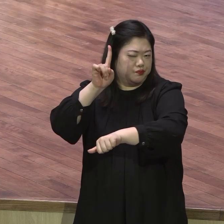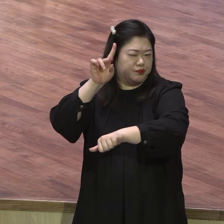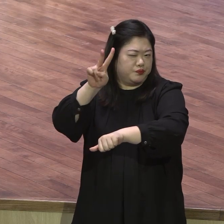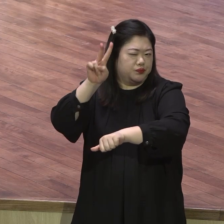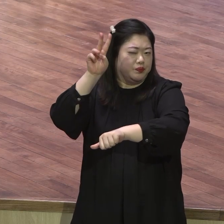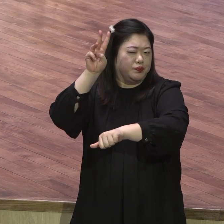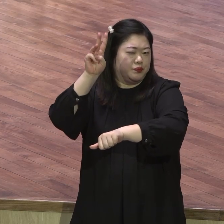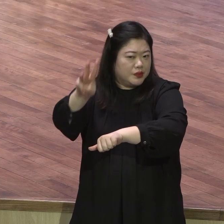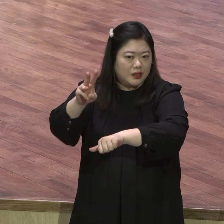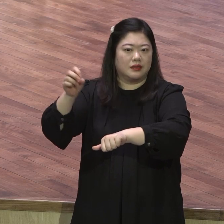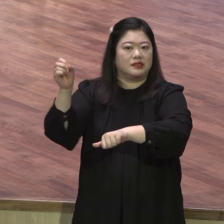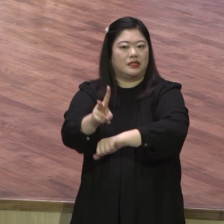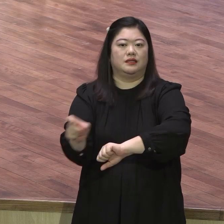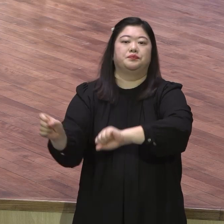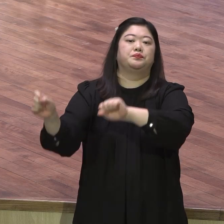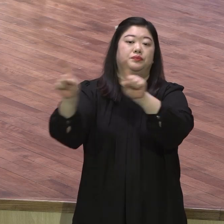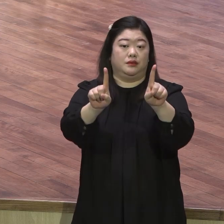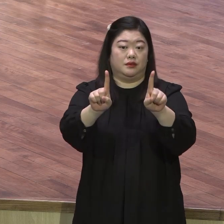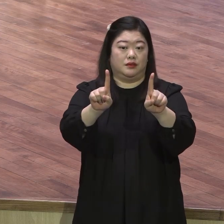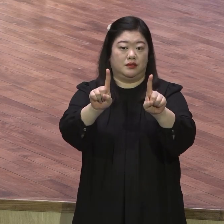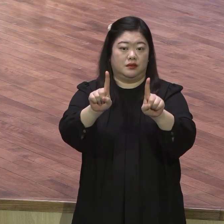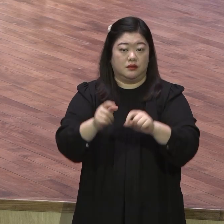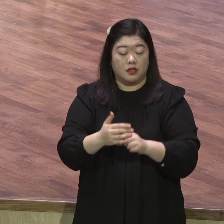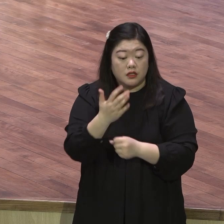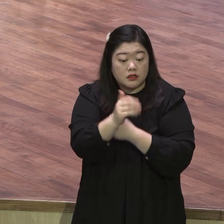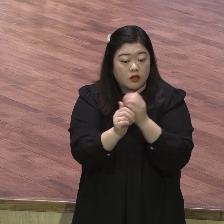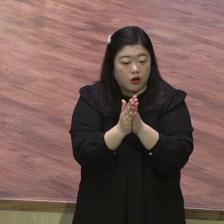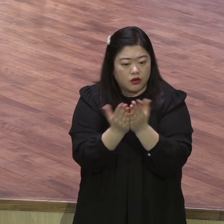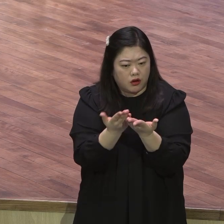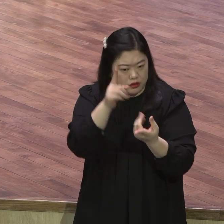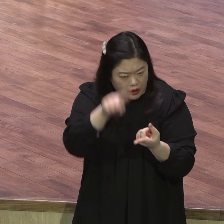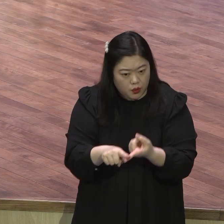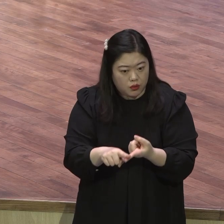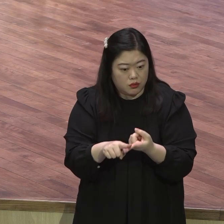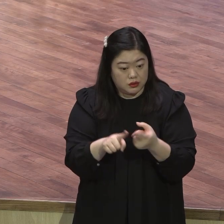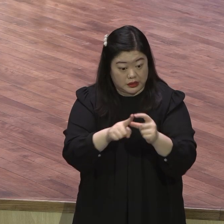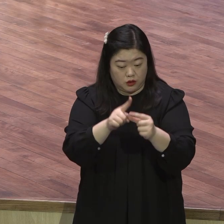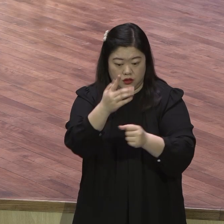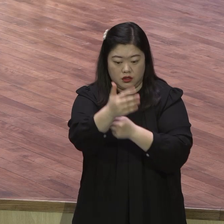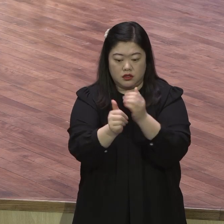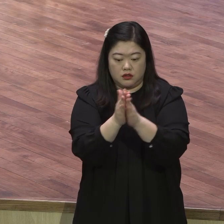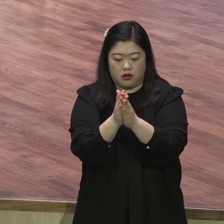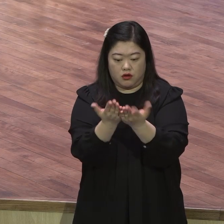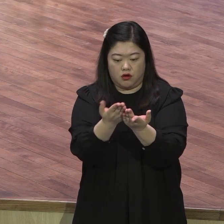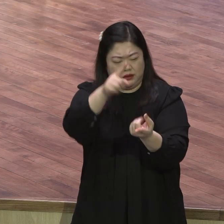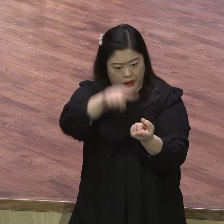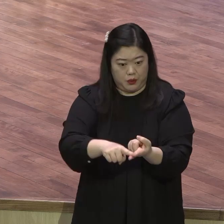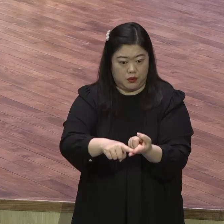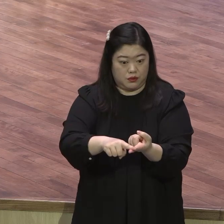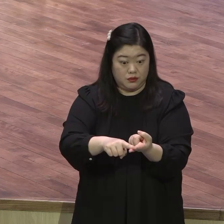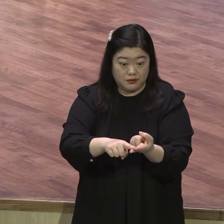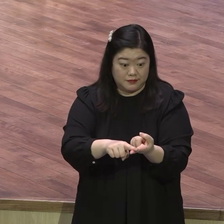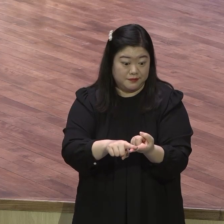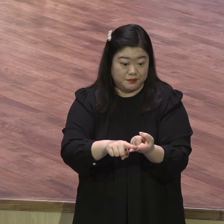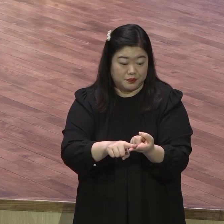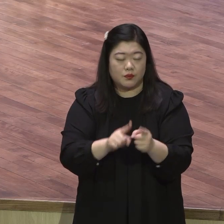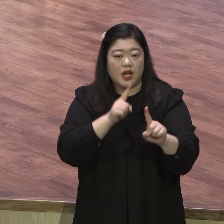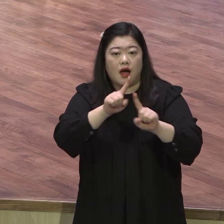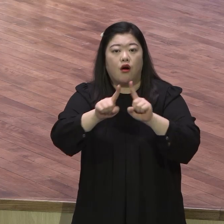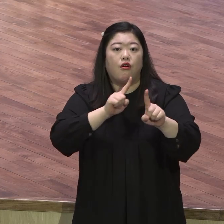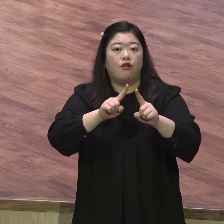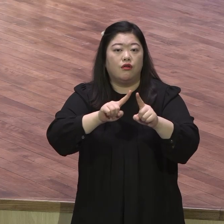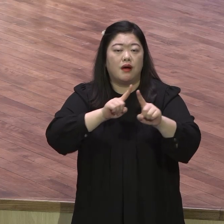사흘만에 다시 살아났사 성경대로 말씀 잡으시 바랍니다. 말씀